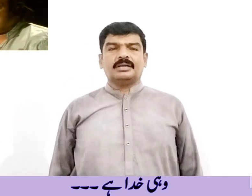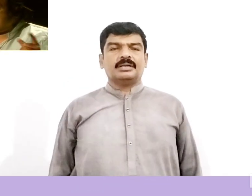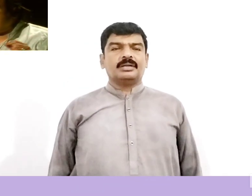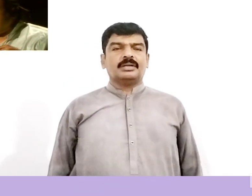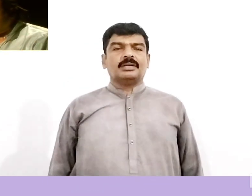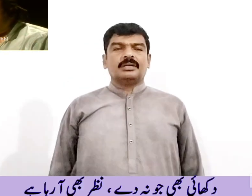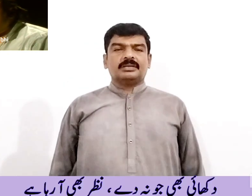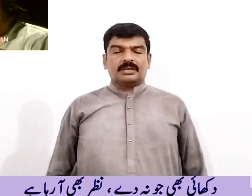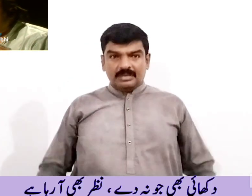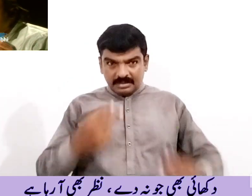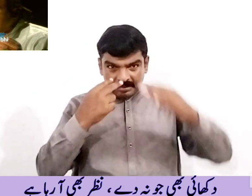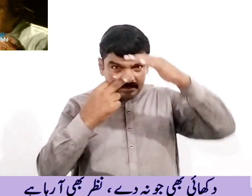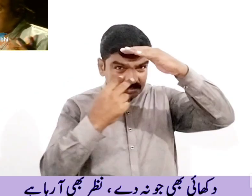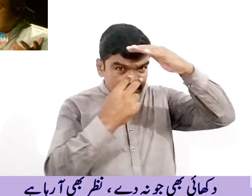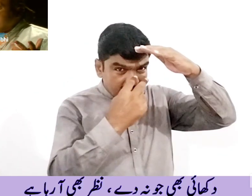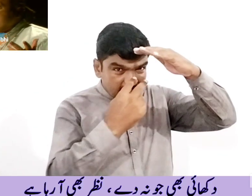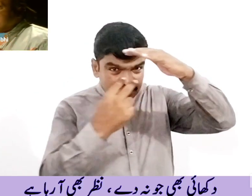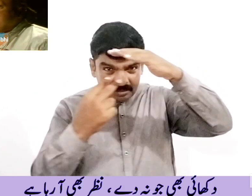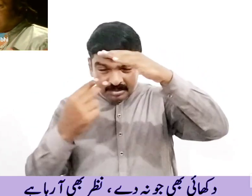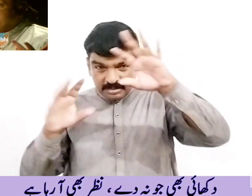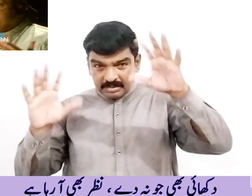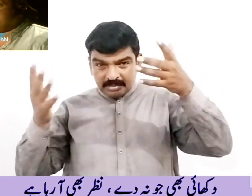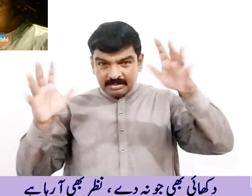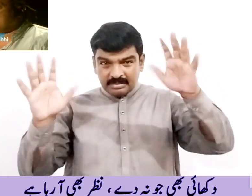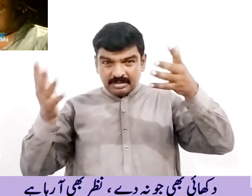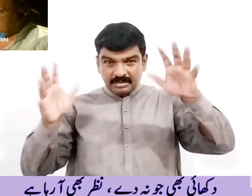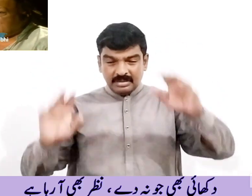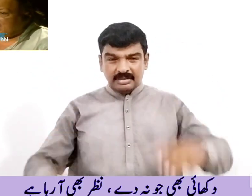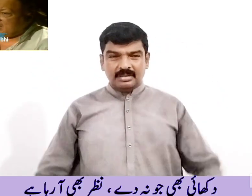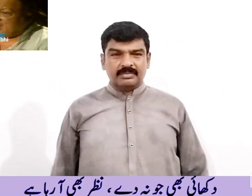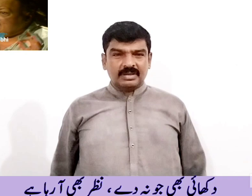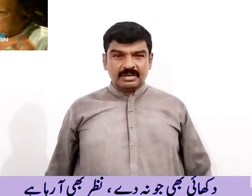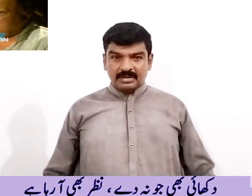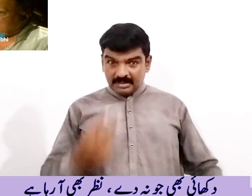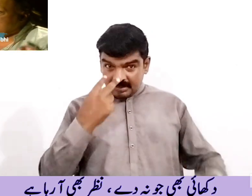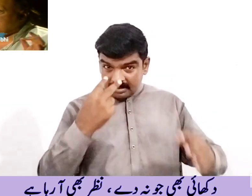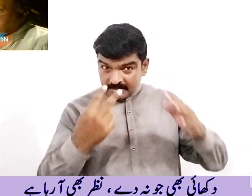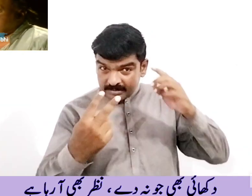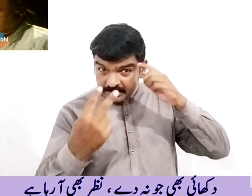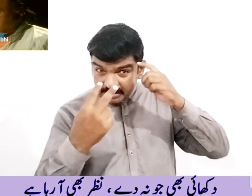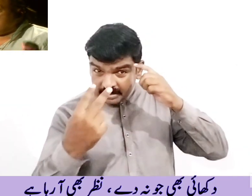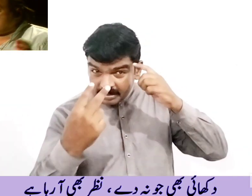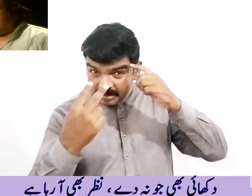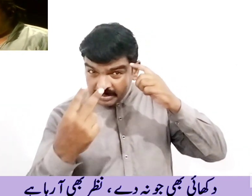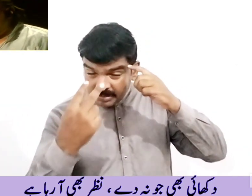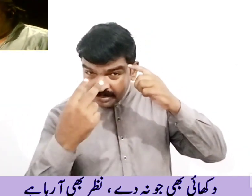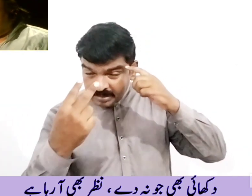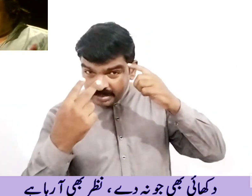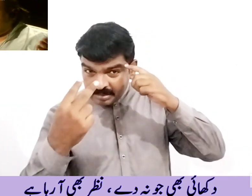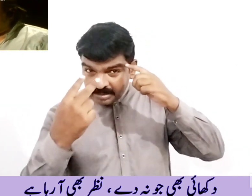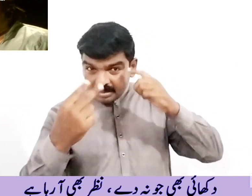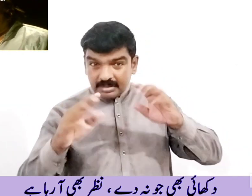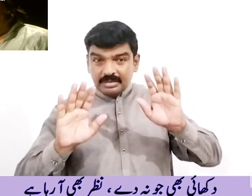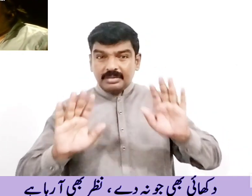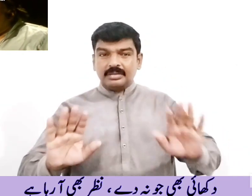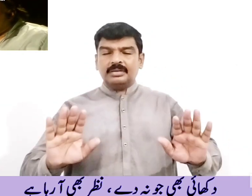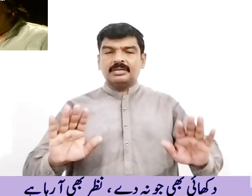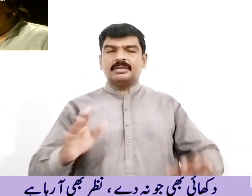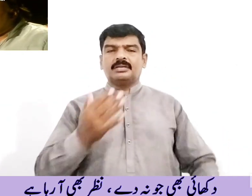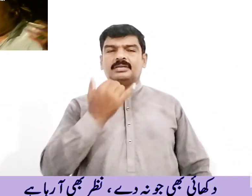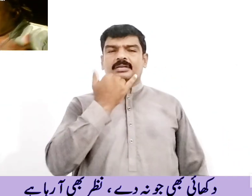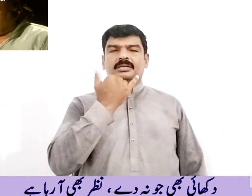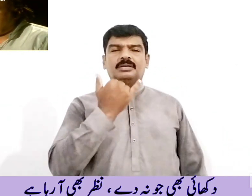है। दिखाई भी जो न दे नजर भी जो आ रहा